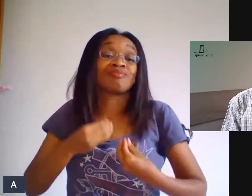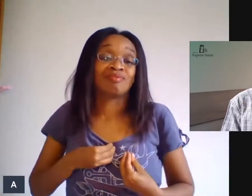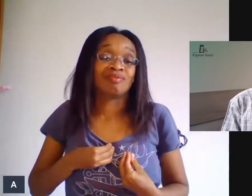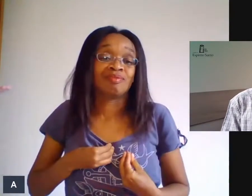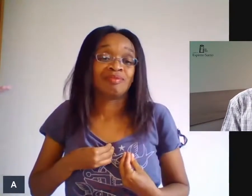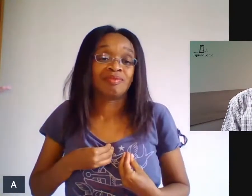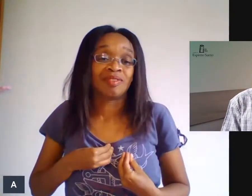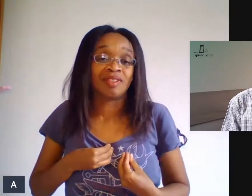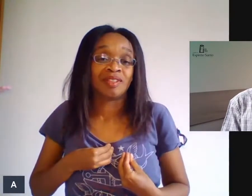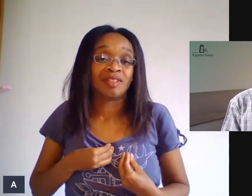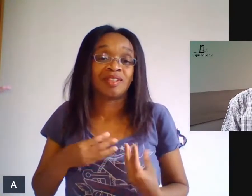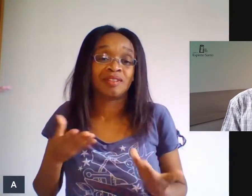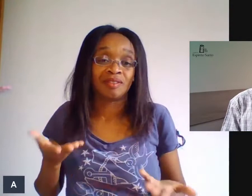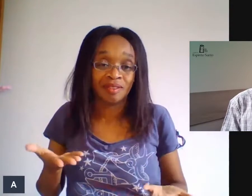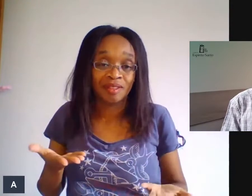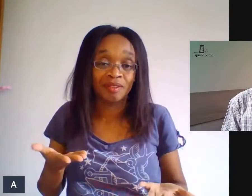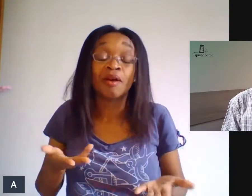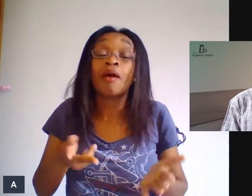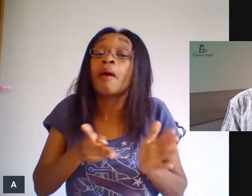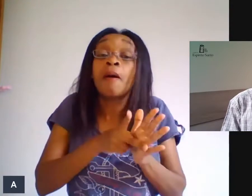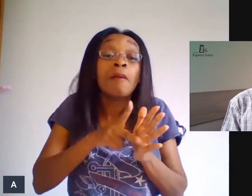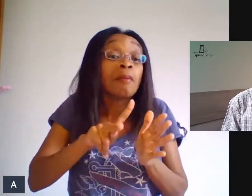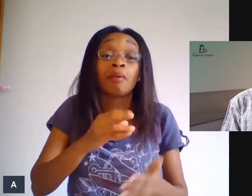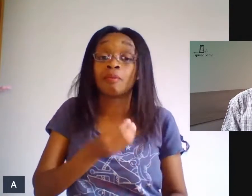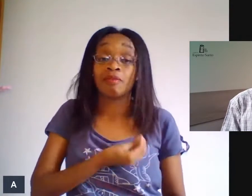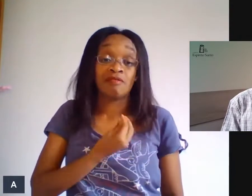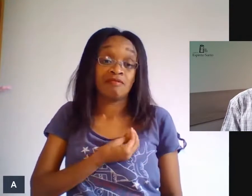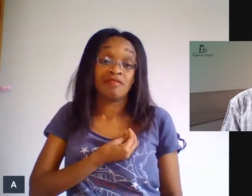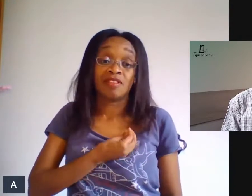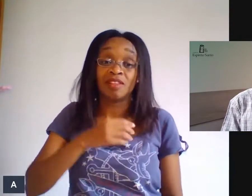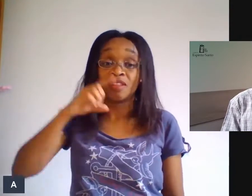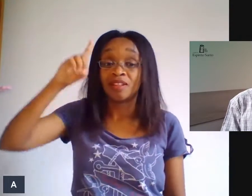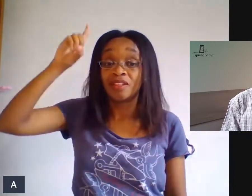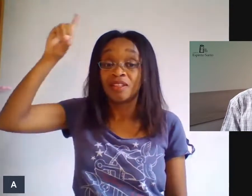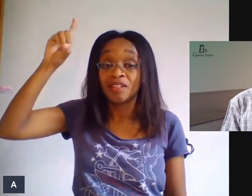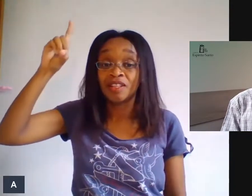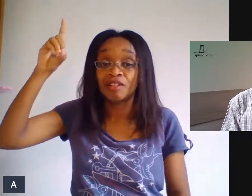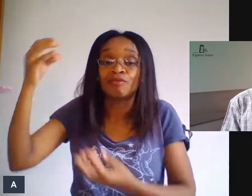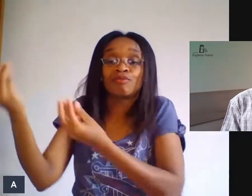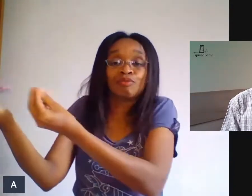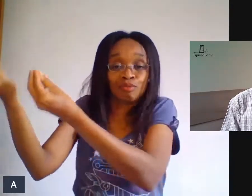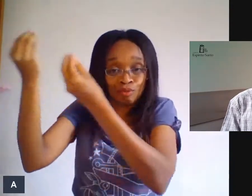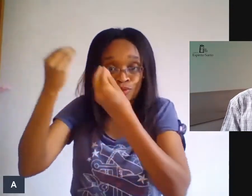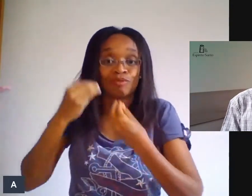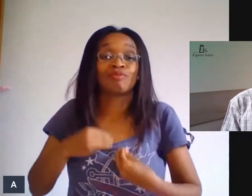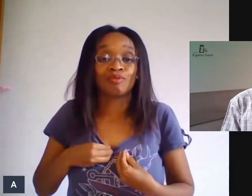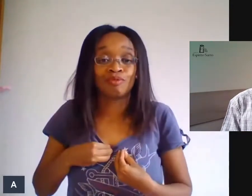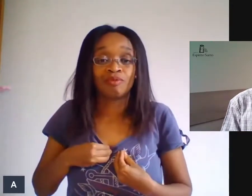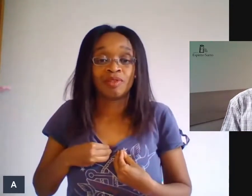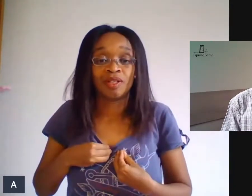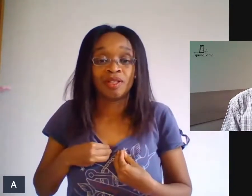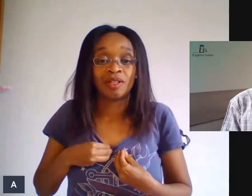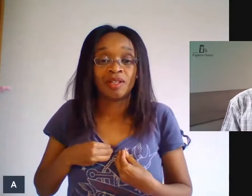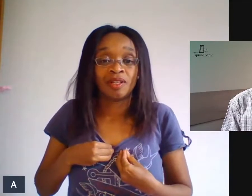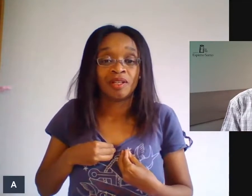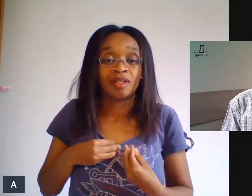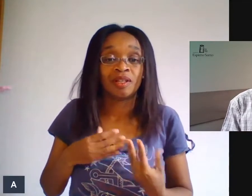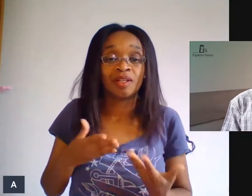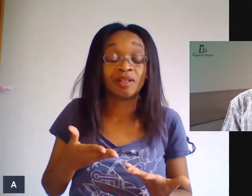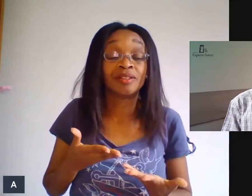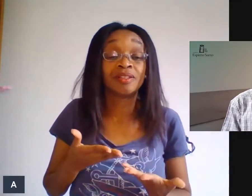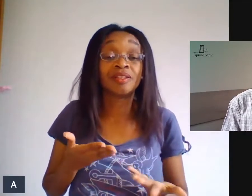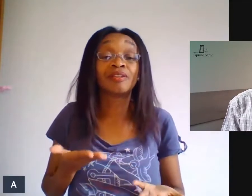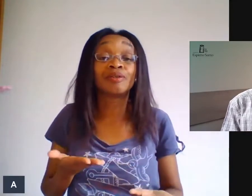da própria vida. Basta a gente crer na ausência assim, de